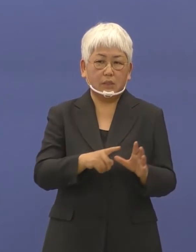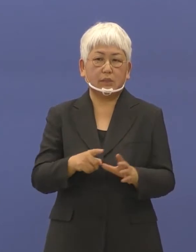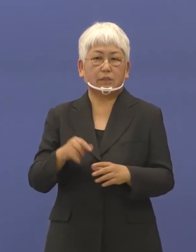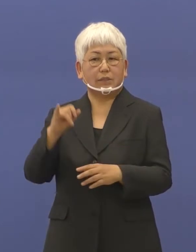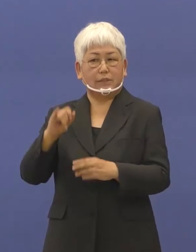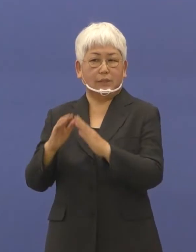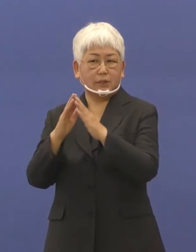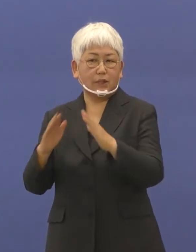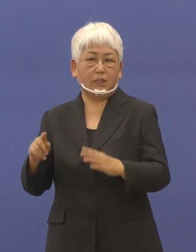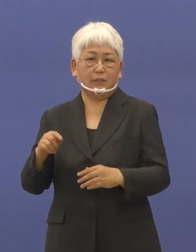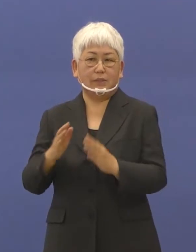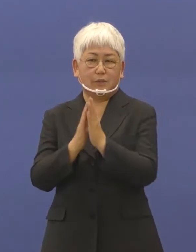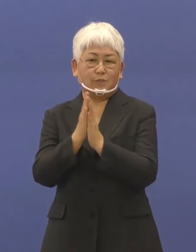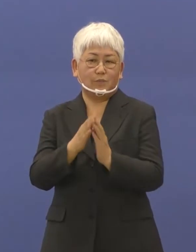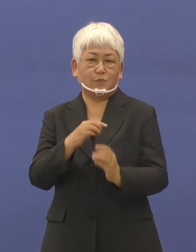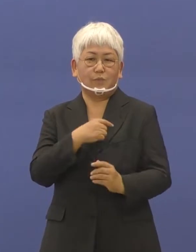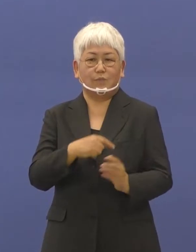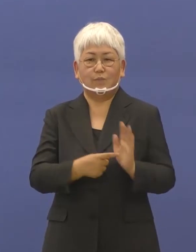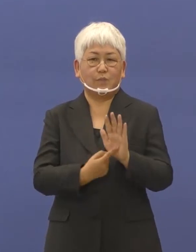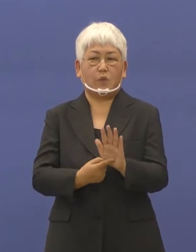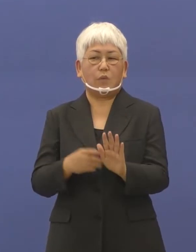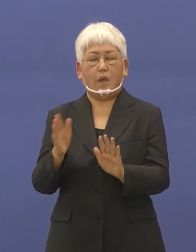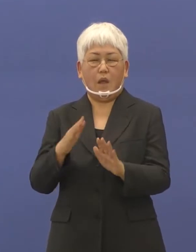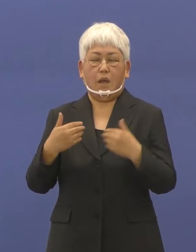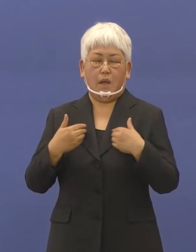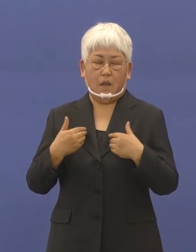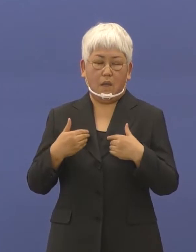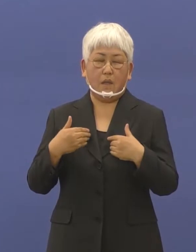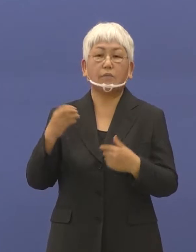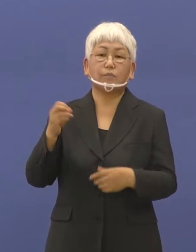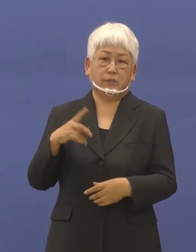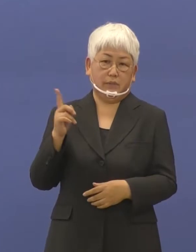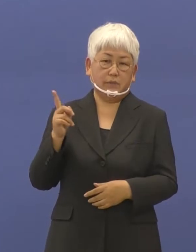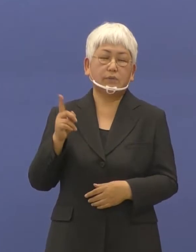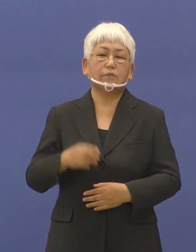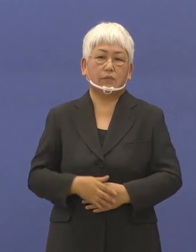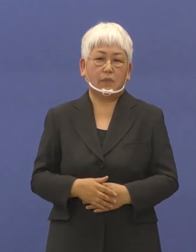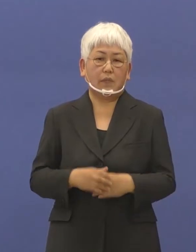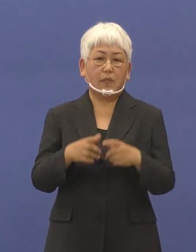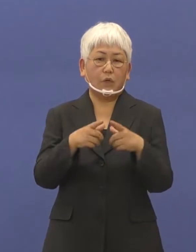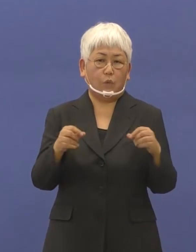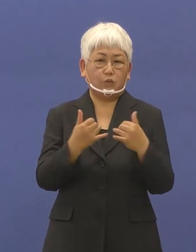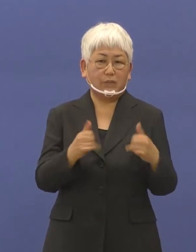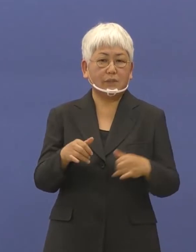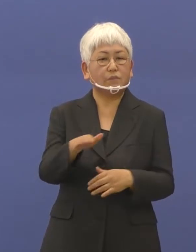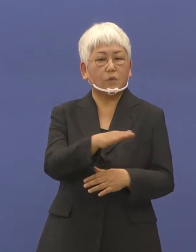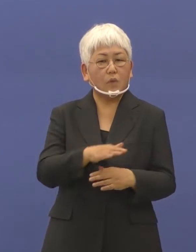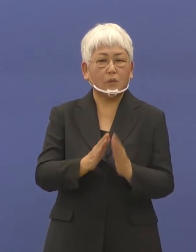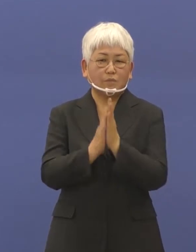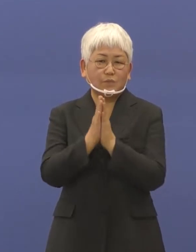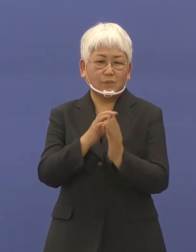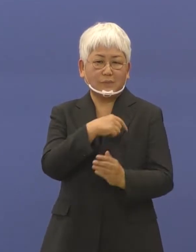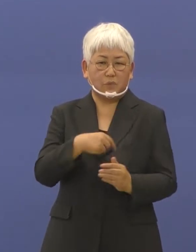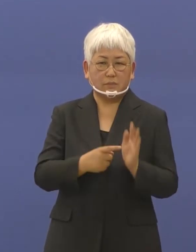請をしないというのもそうですし、国民一人一人にその弔意を求めるものでもない